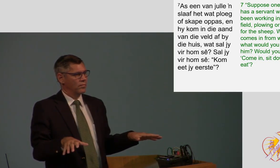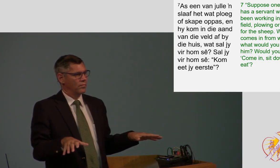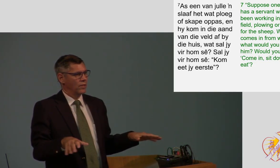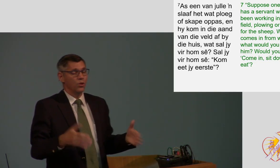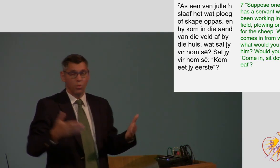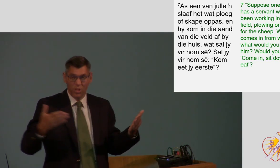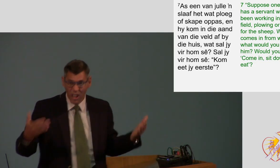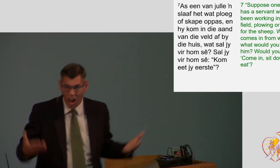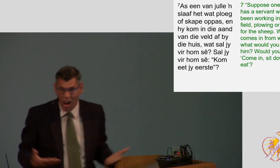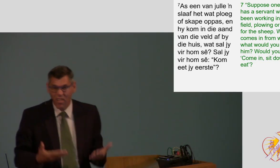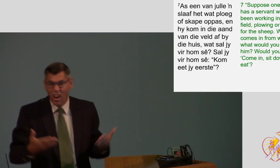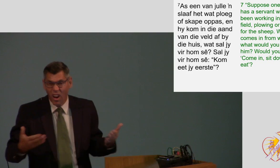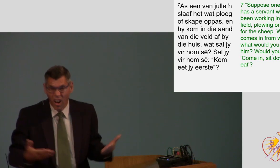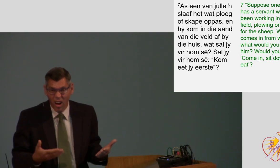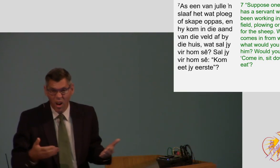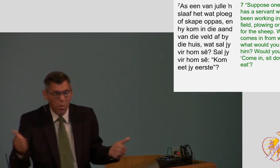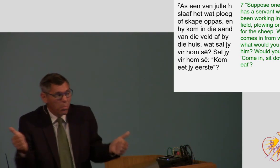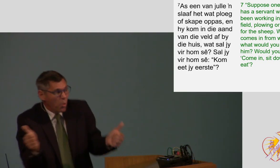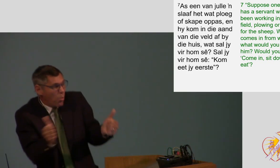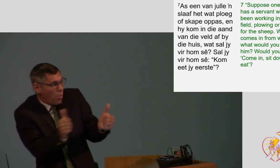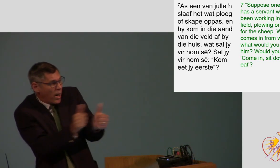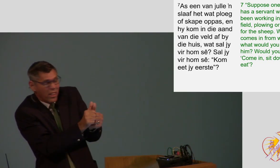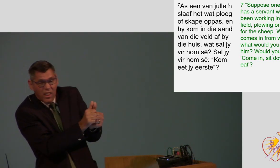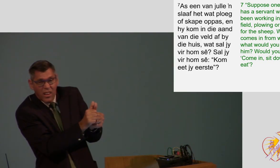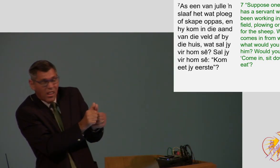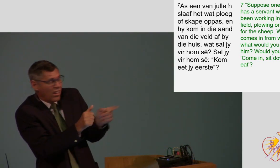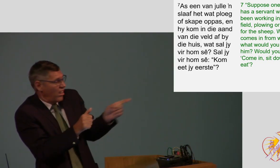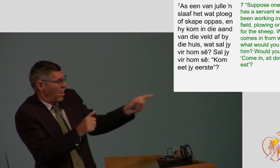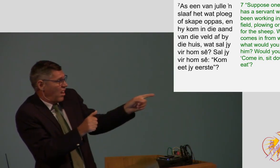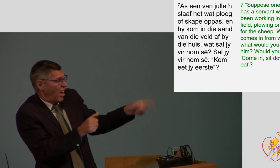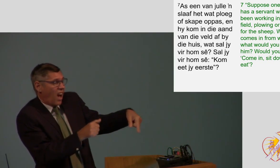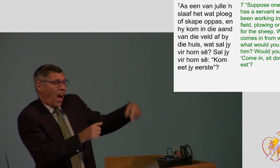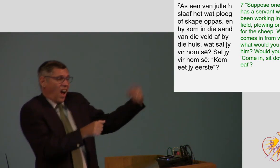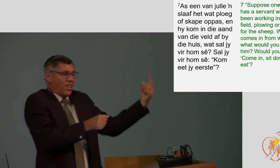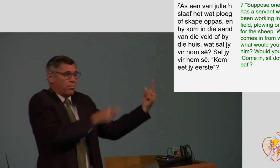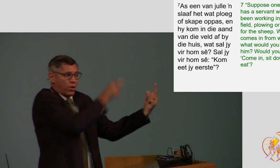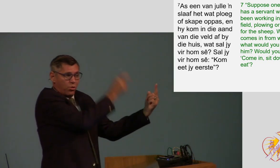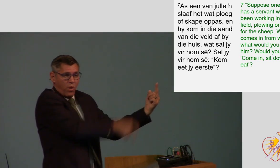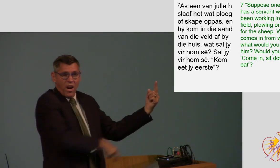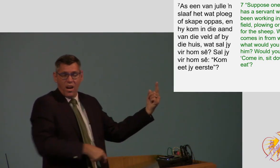So slawe behoort aan 'n ander persoon